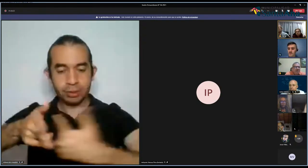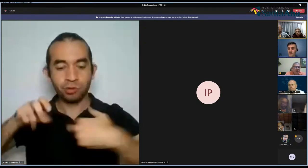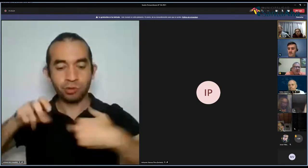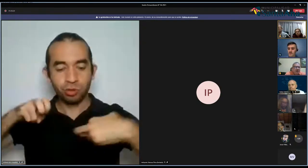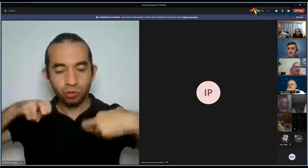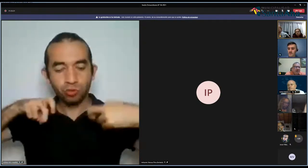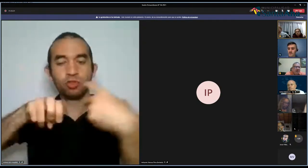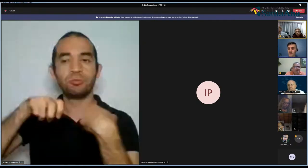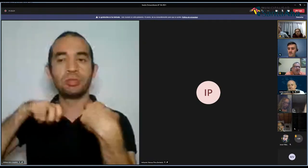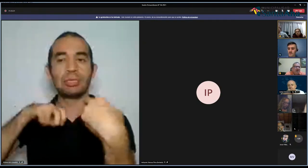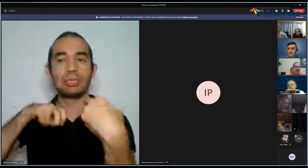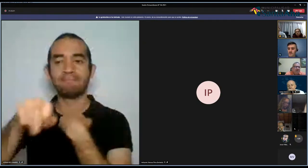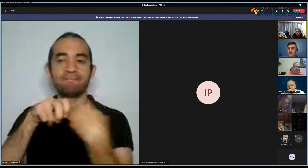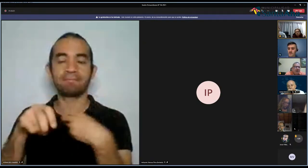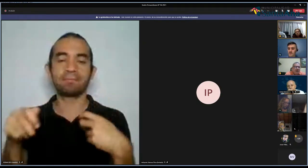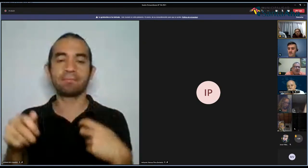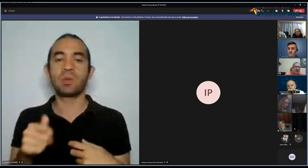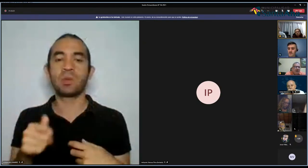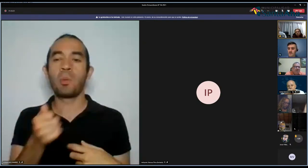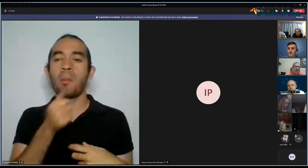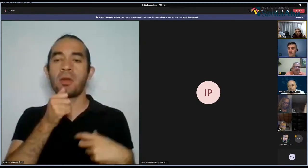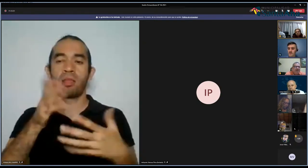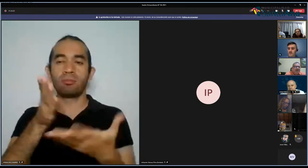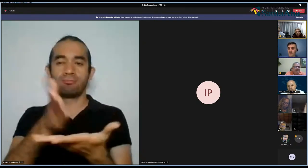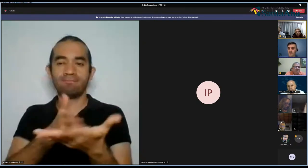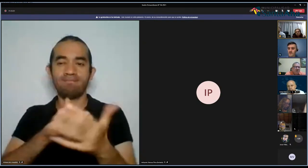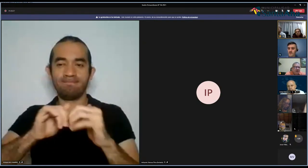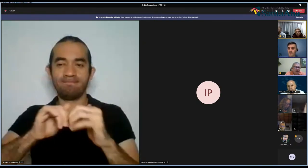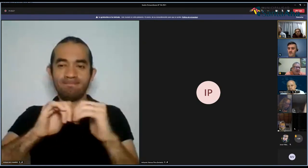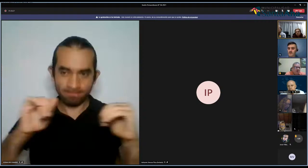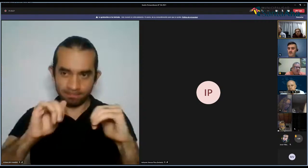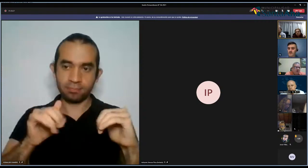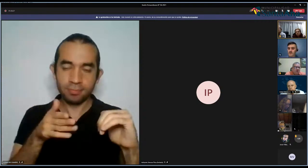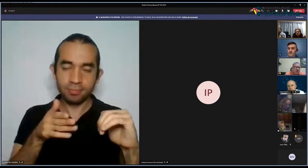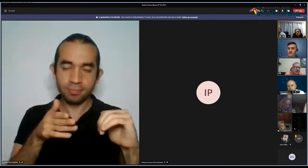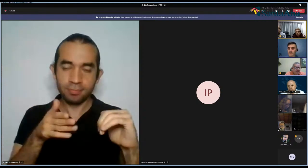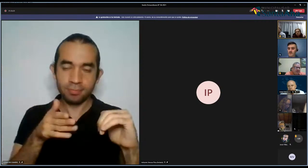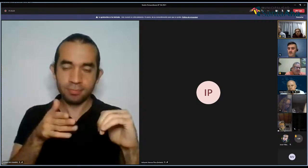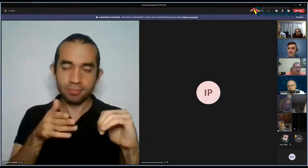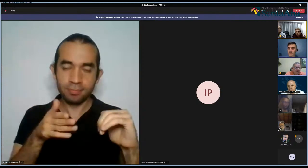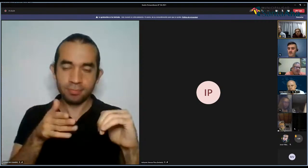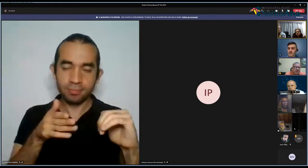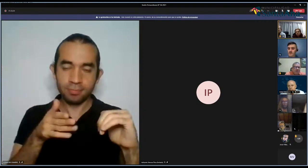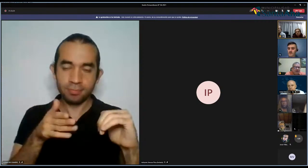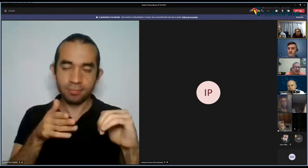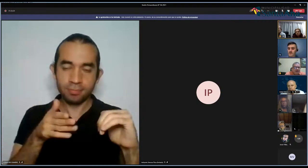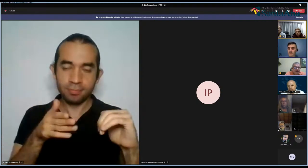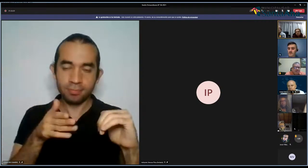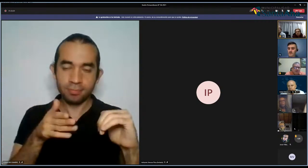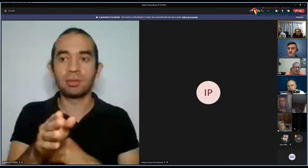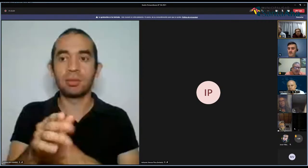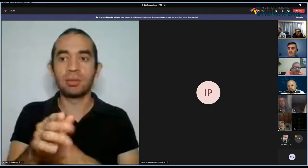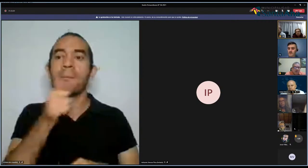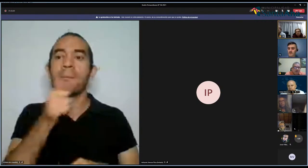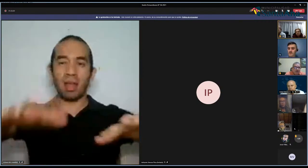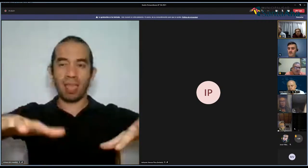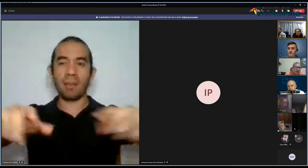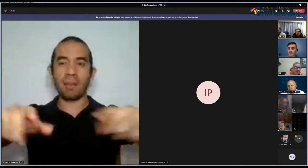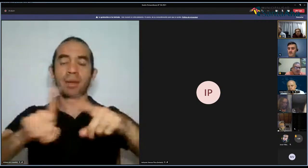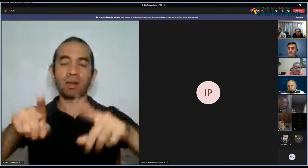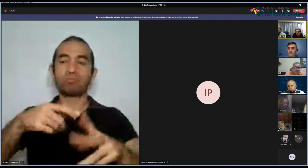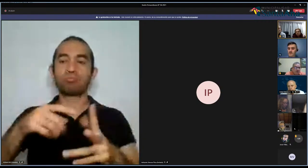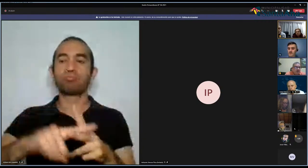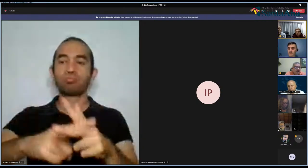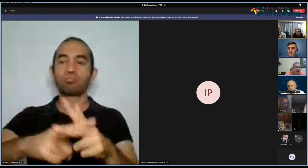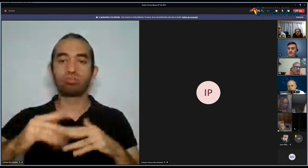venga a permitirle a la municipalidad construir obras en propiedad privada porque ahí no deben ustedes las